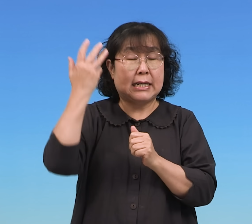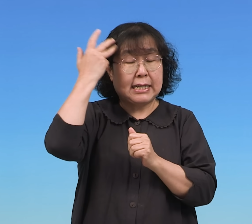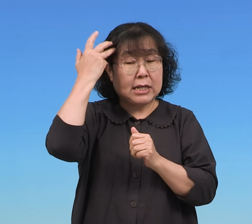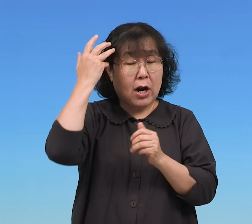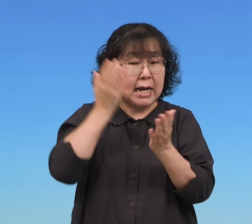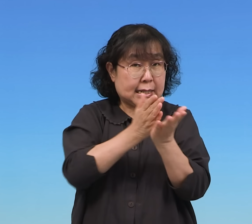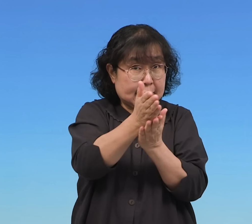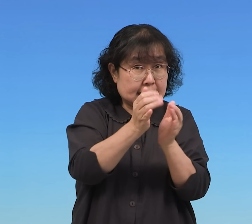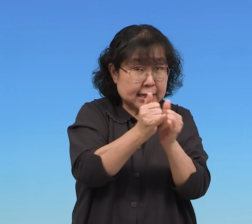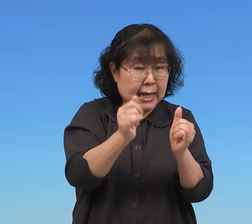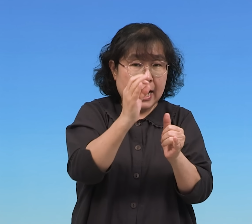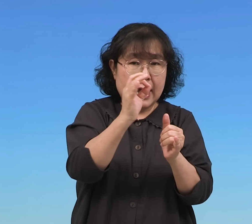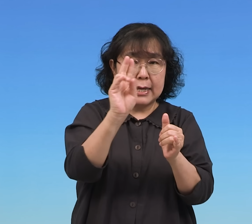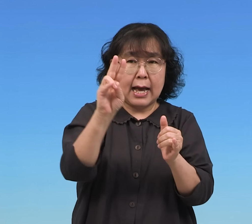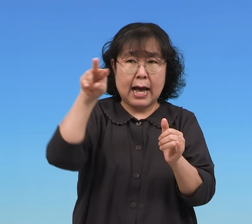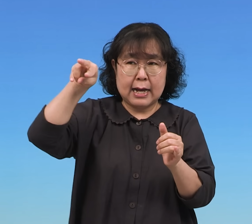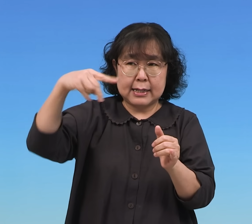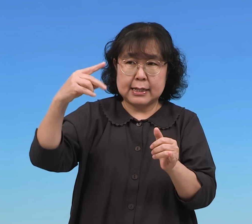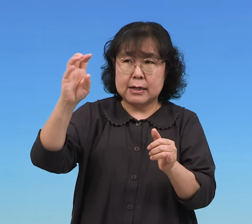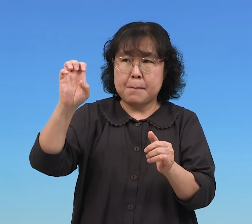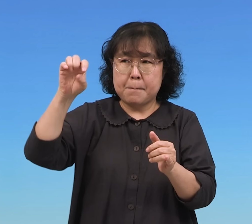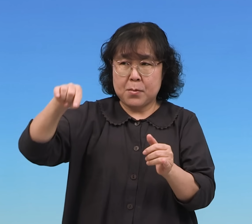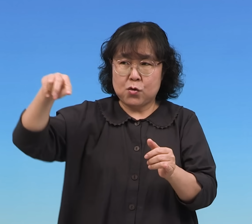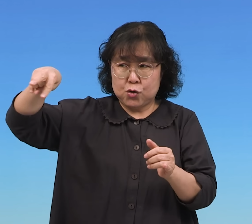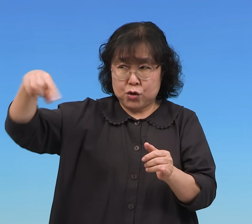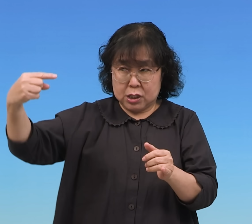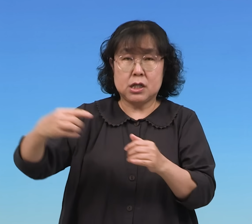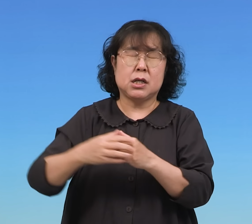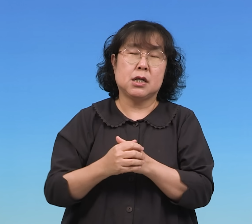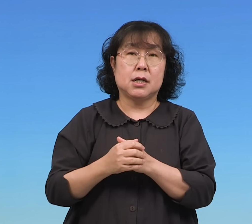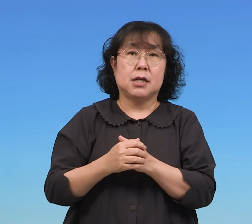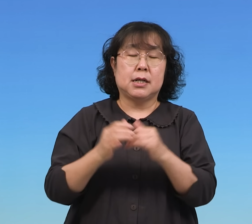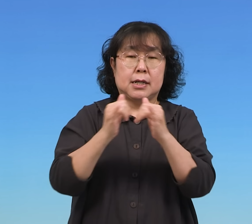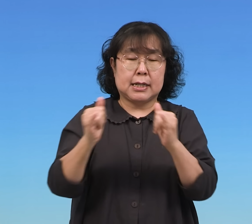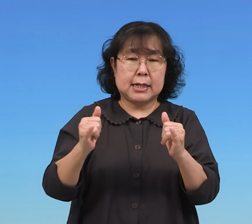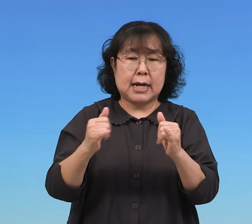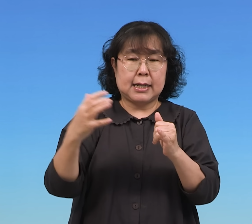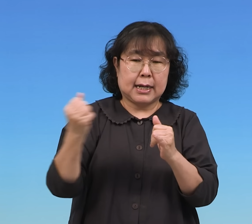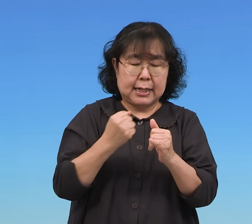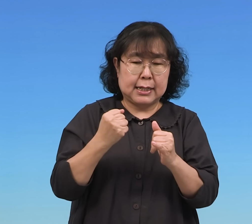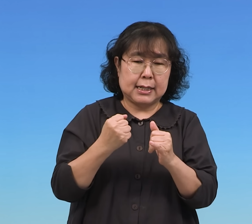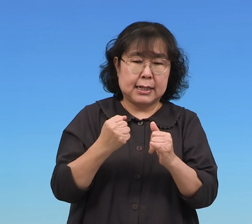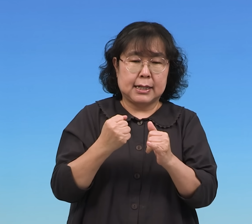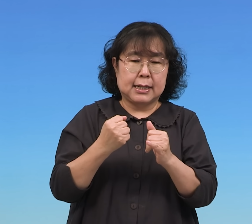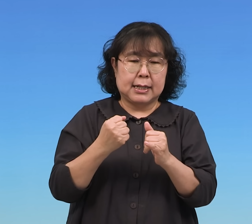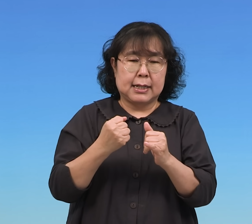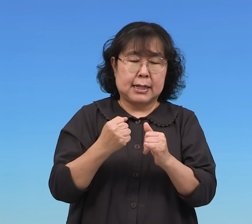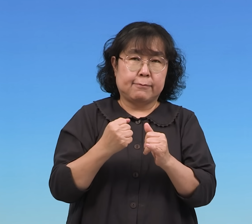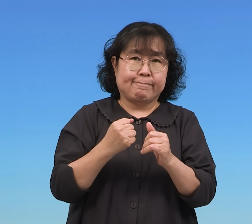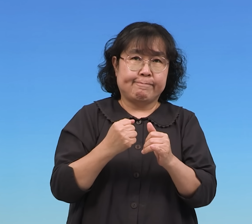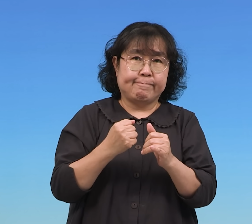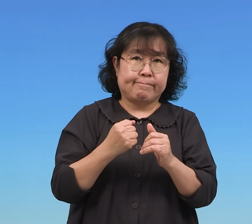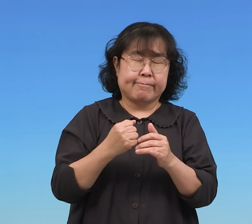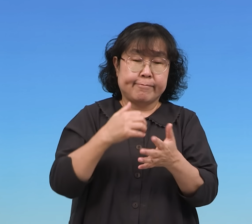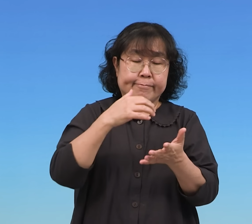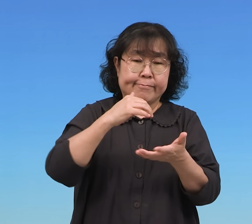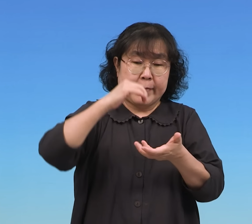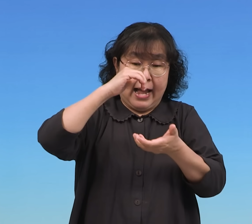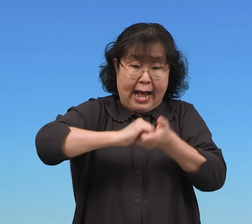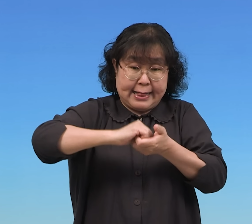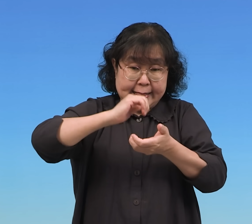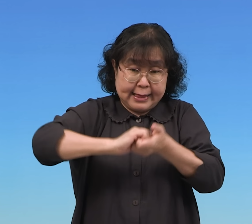야스퍼스가 그 인간이 가진 대표적인 한계 상황으로 몇 가지를 들었는데요. 그 중에 제일 먼저 나오는